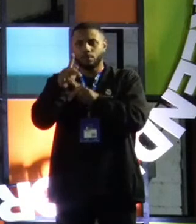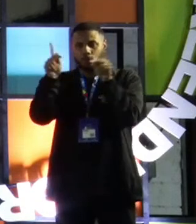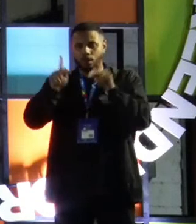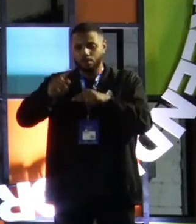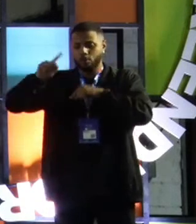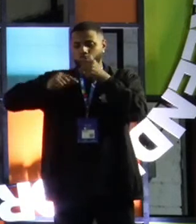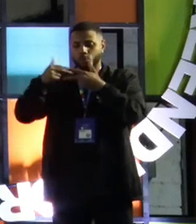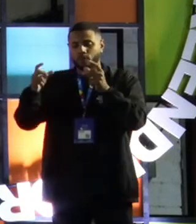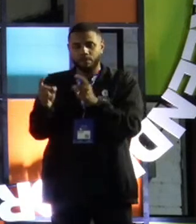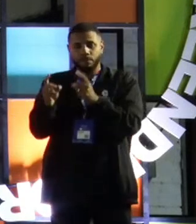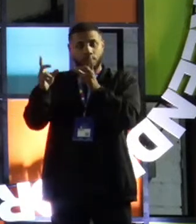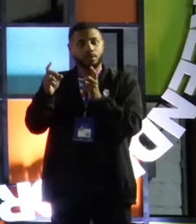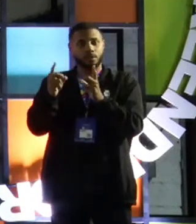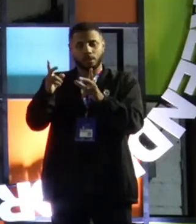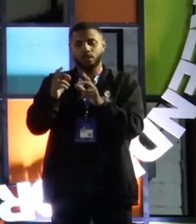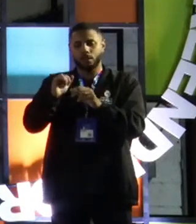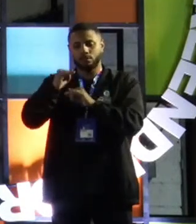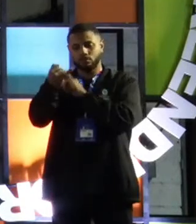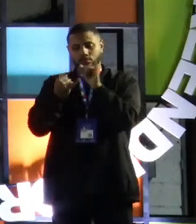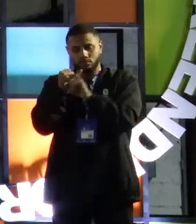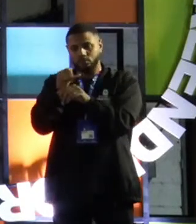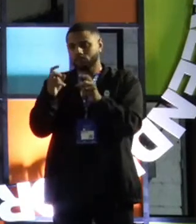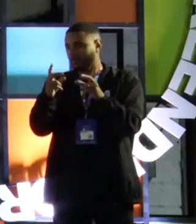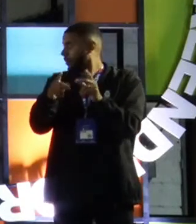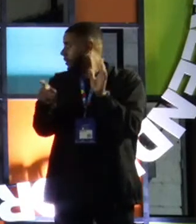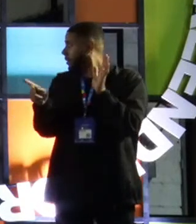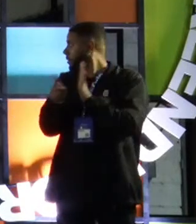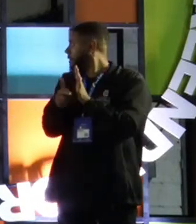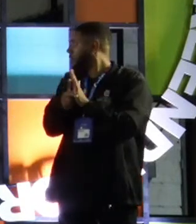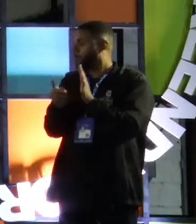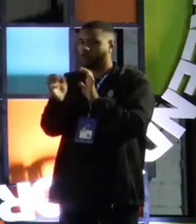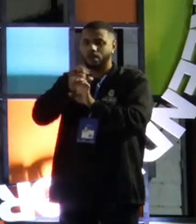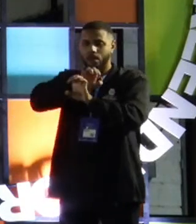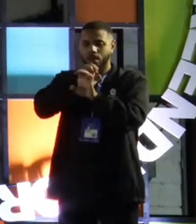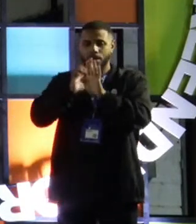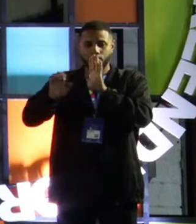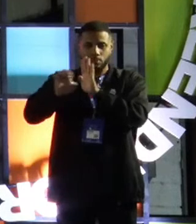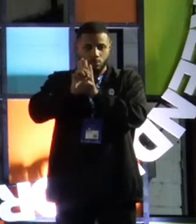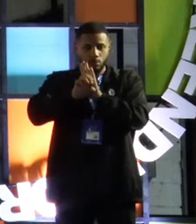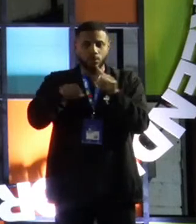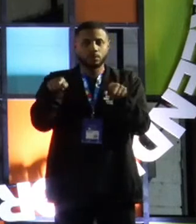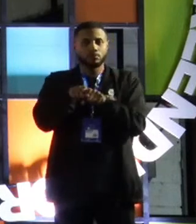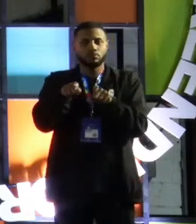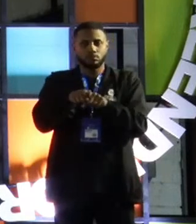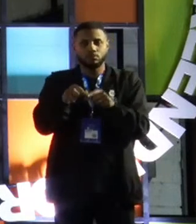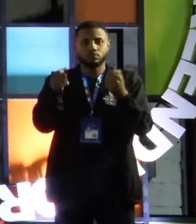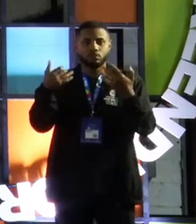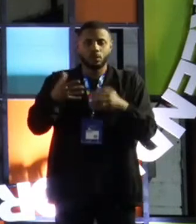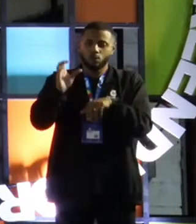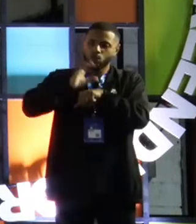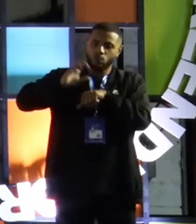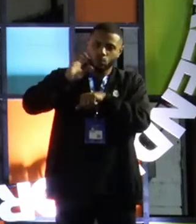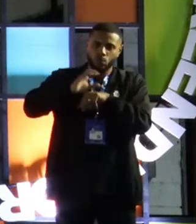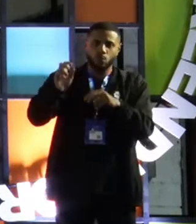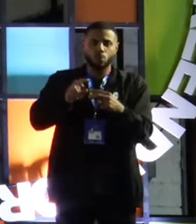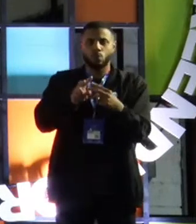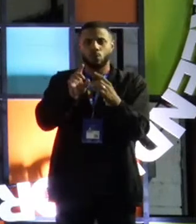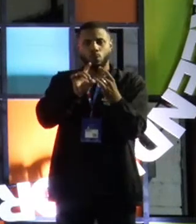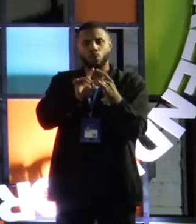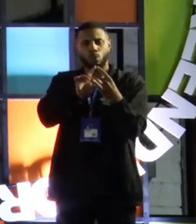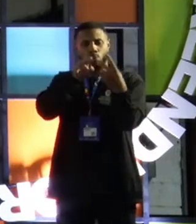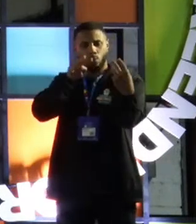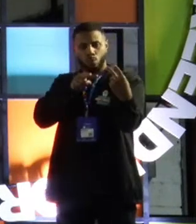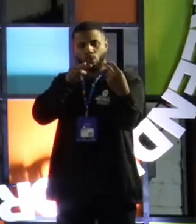produtos, vendas de produtos digitais aqui como os próprios e-books, cursos online. A gente vai entrar um pouquinho mais a fundo nisso, mas faça